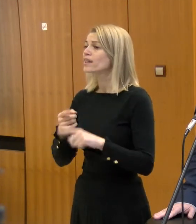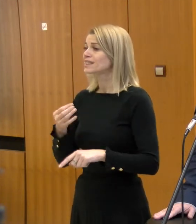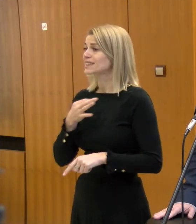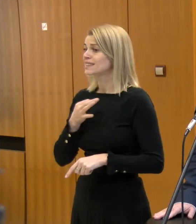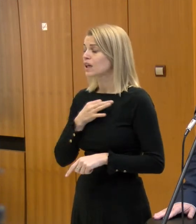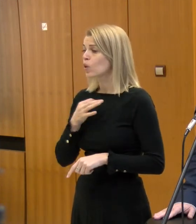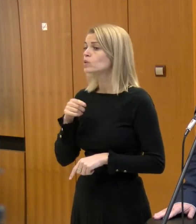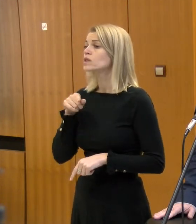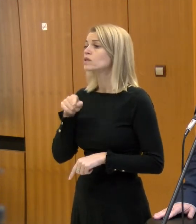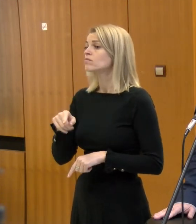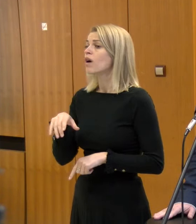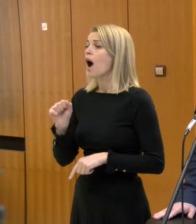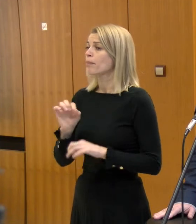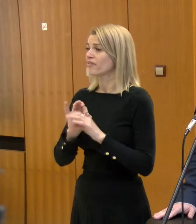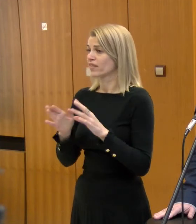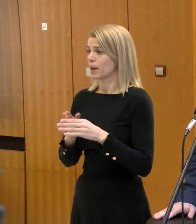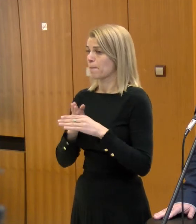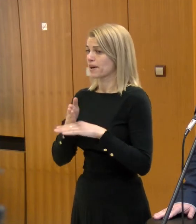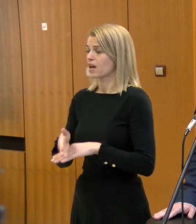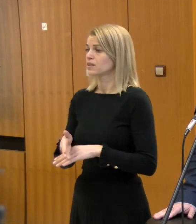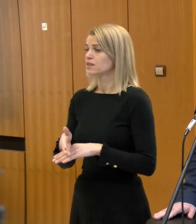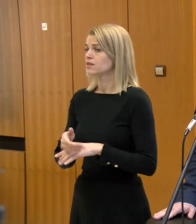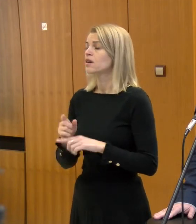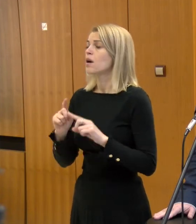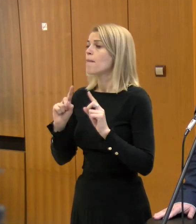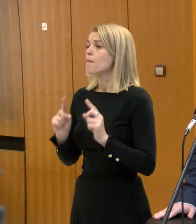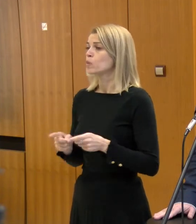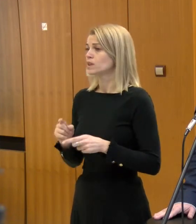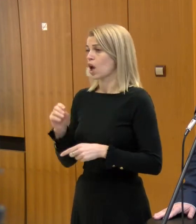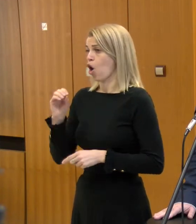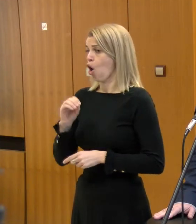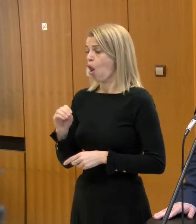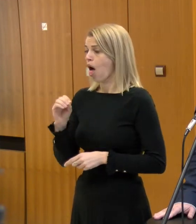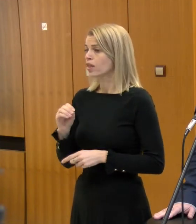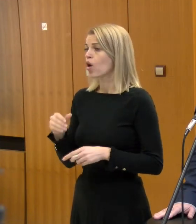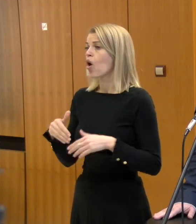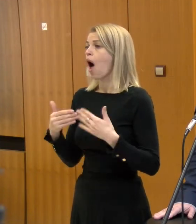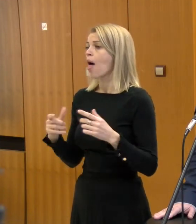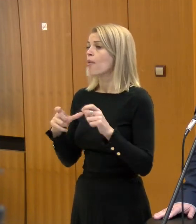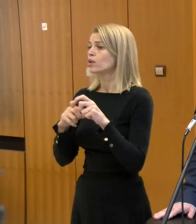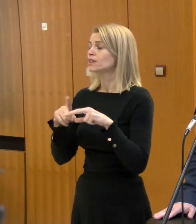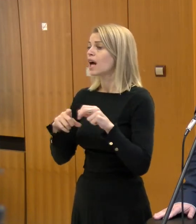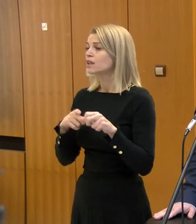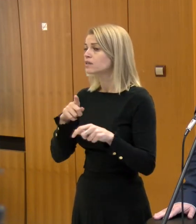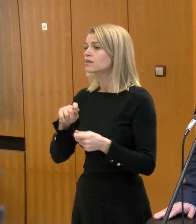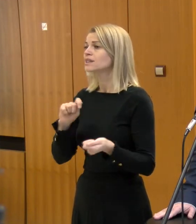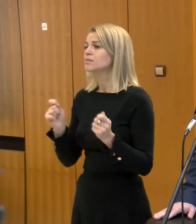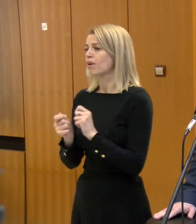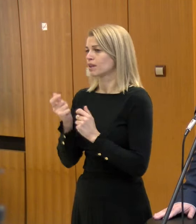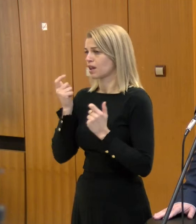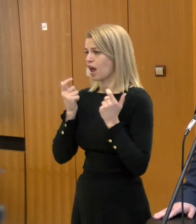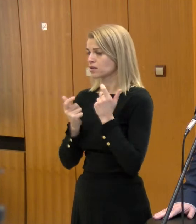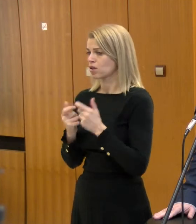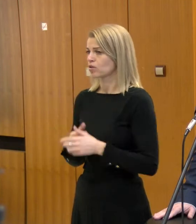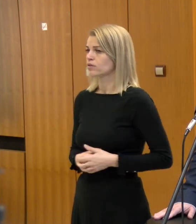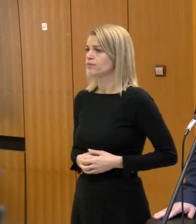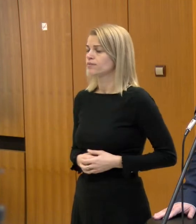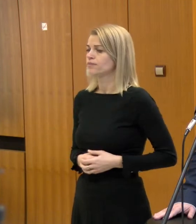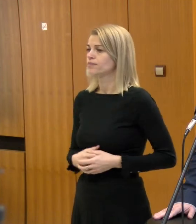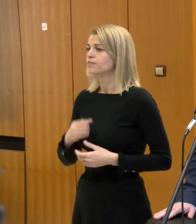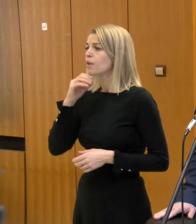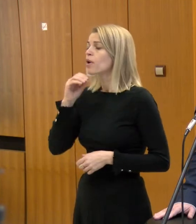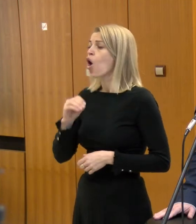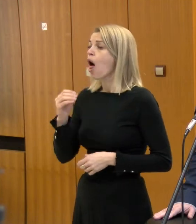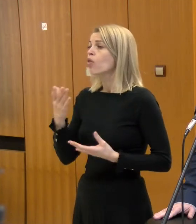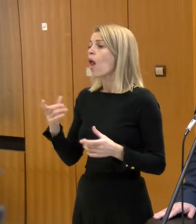cirkus, tak na to, aby to mohlo prejsť, musí buď OĽaNO, alebo SAS zmeniť názor. Ak